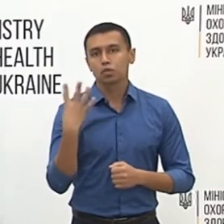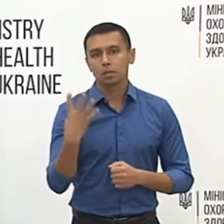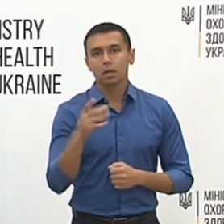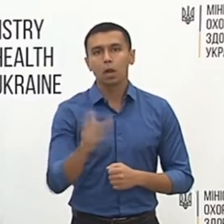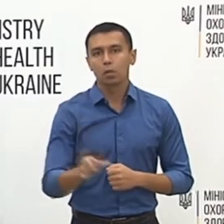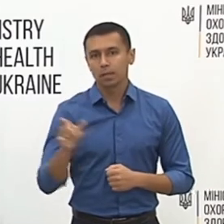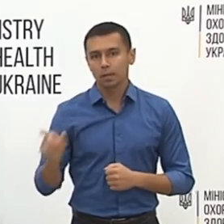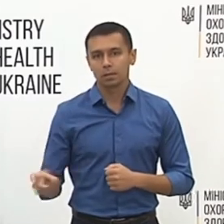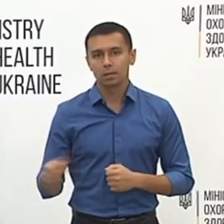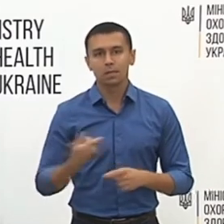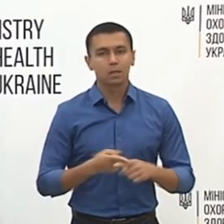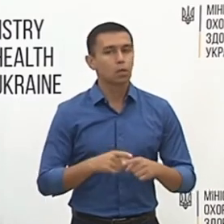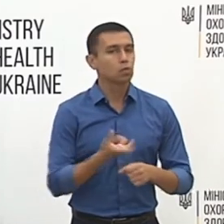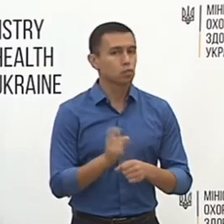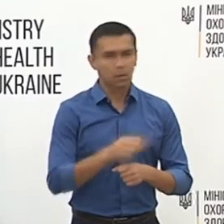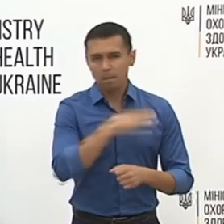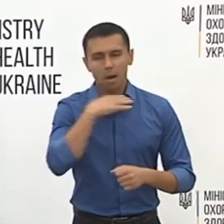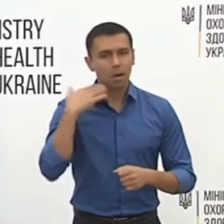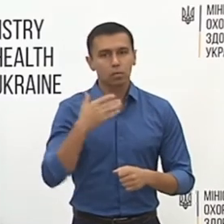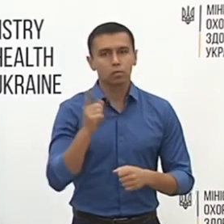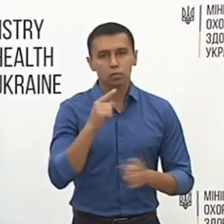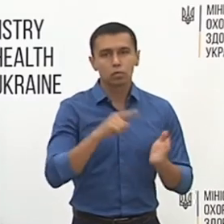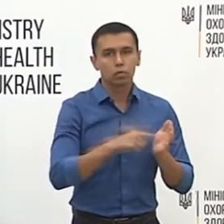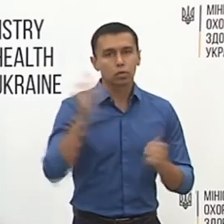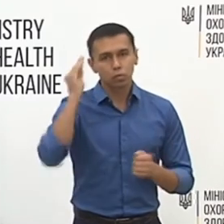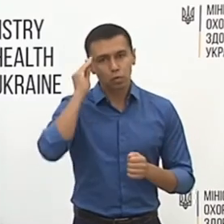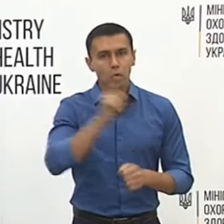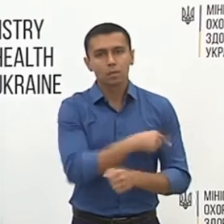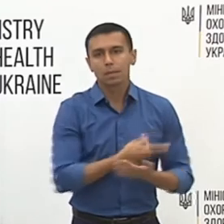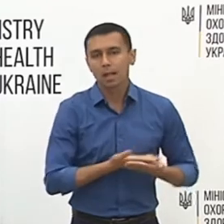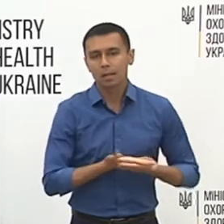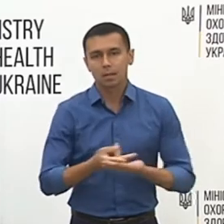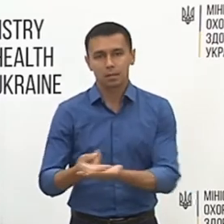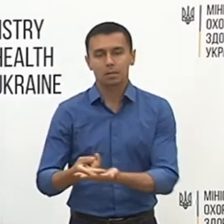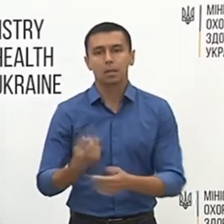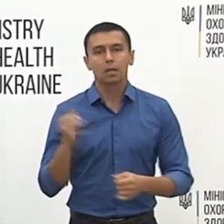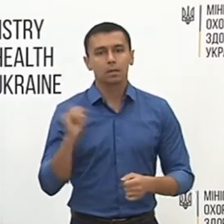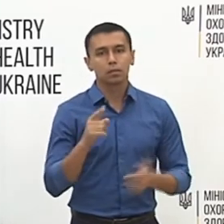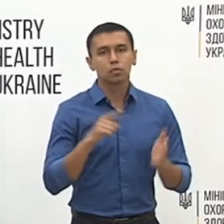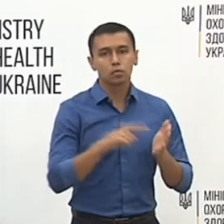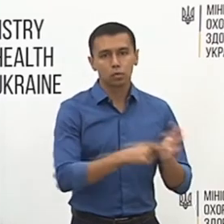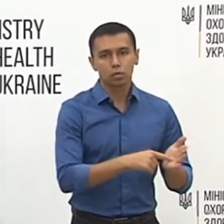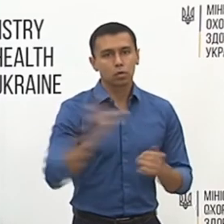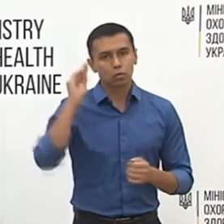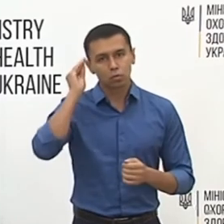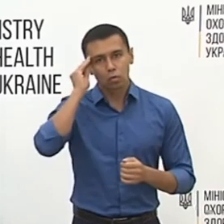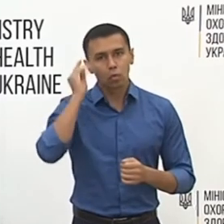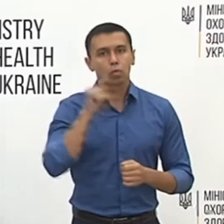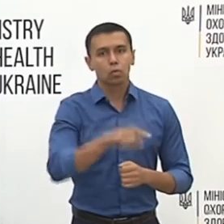534 людини. Це дуже багато. Це дуже багато з точки зору госпіталізацій і з точки зору того,